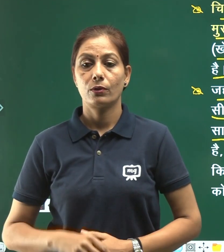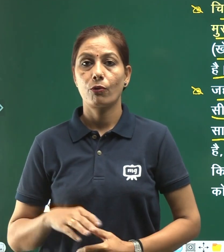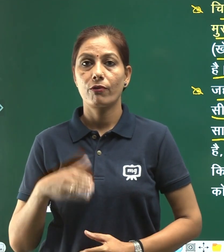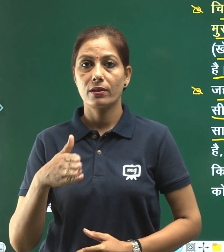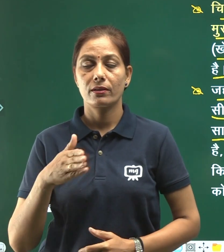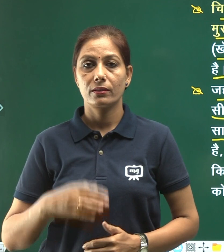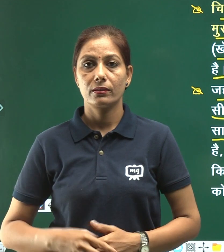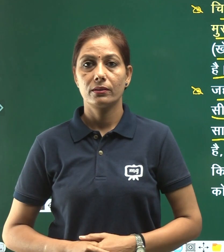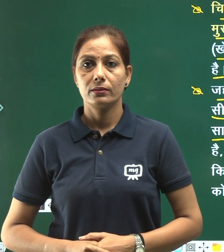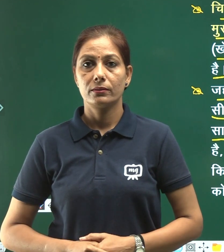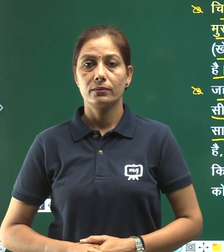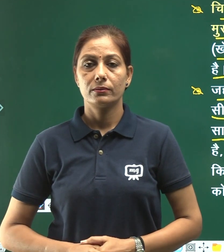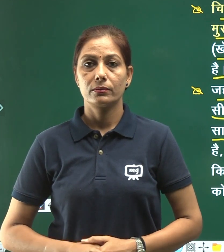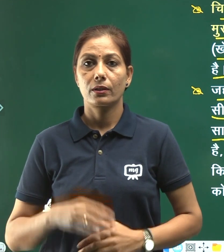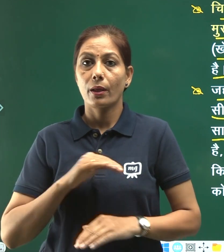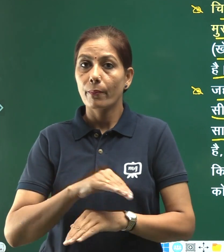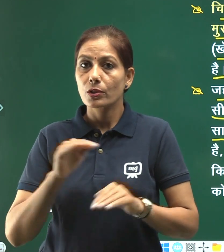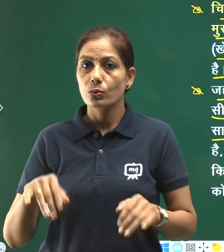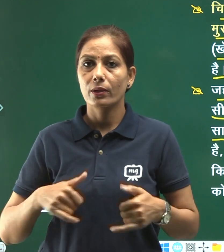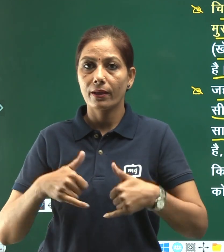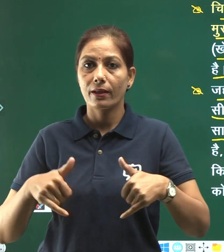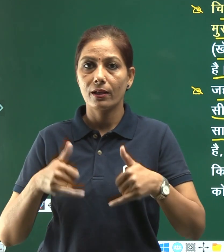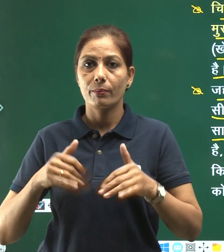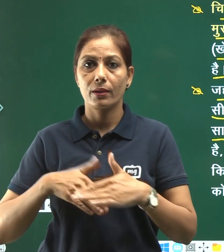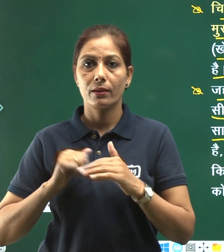वहीं बच्चों के खेल में